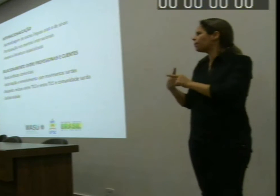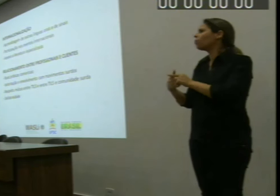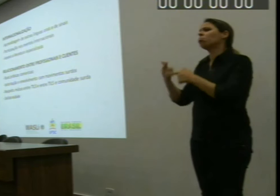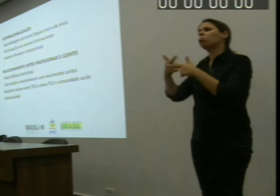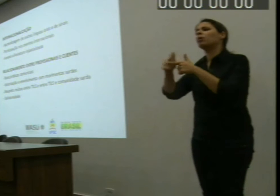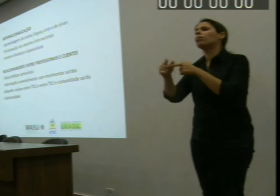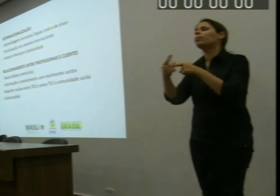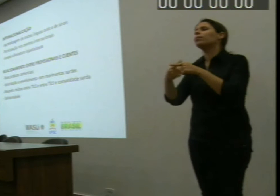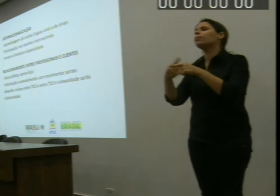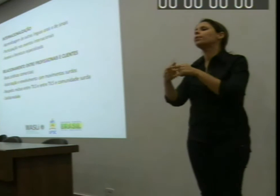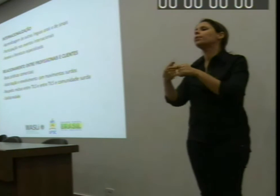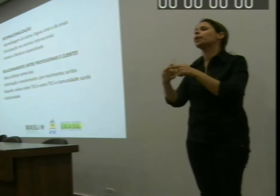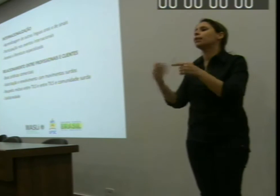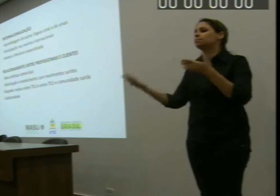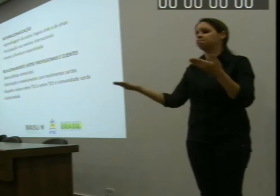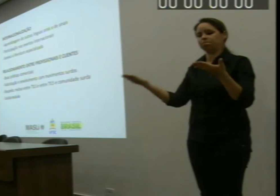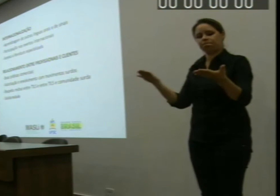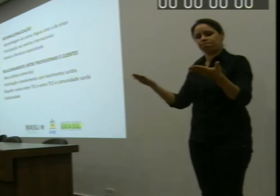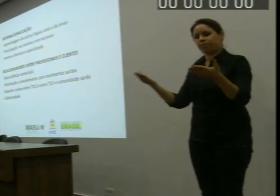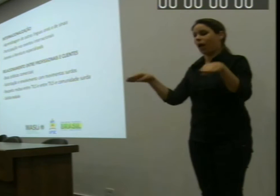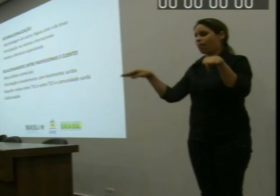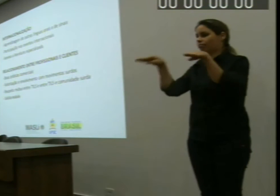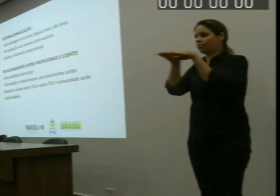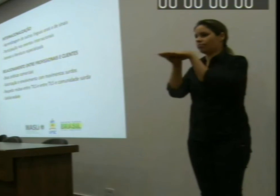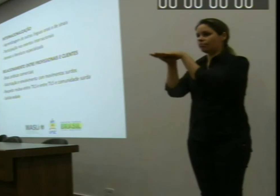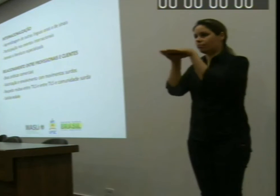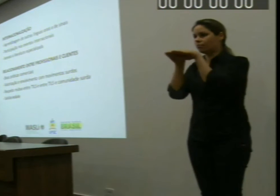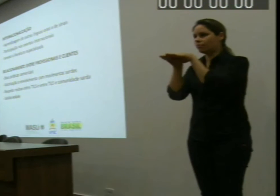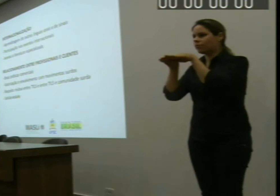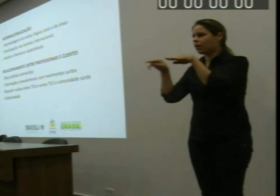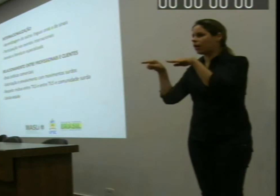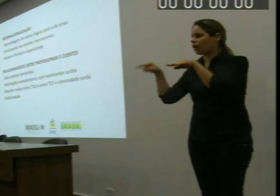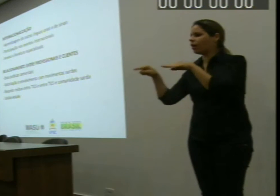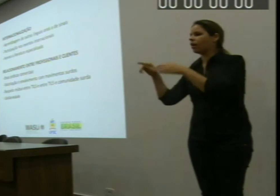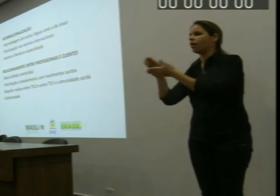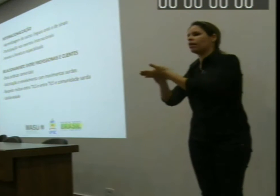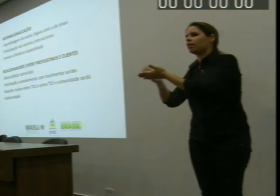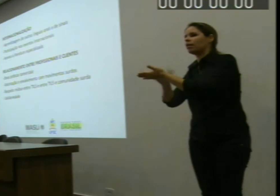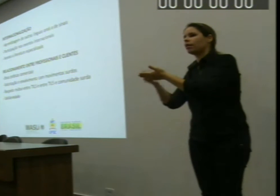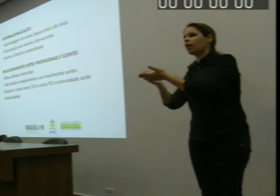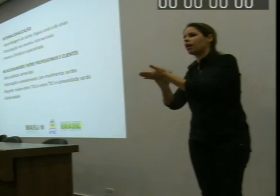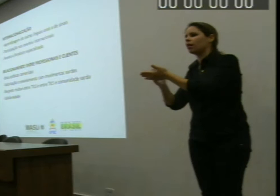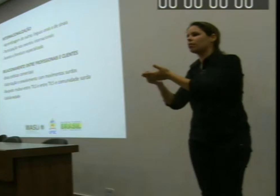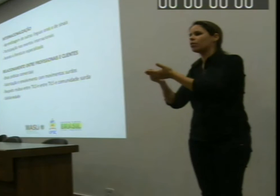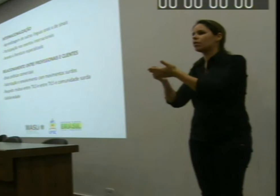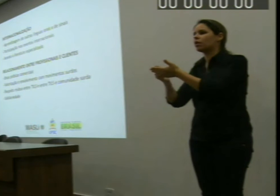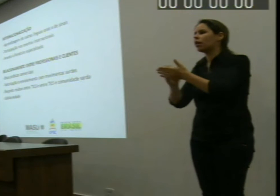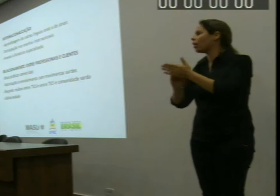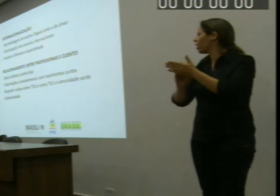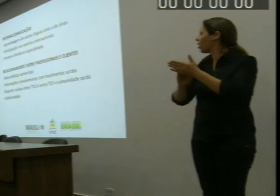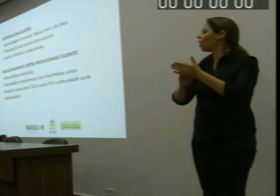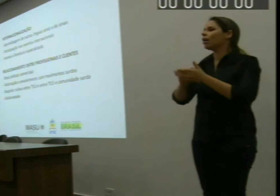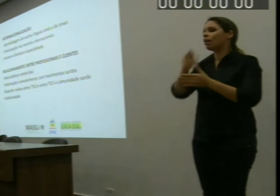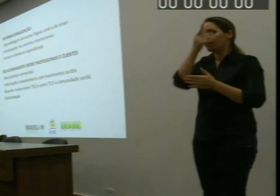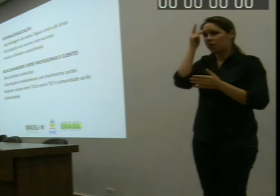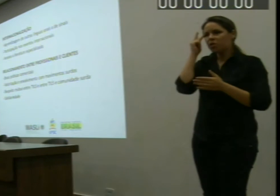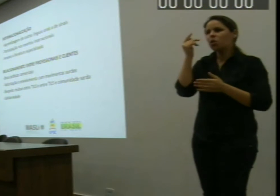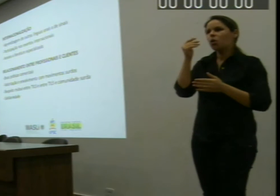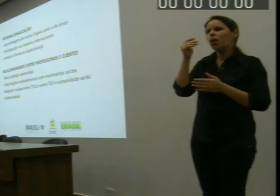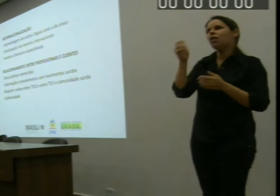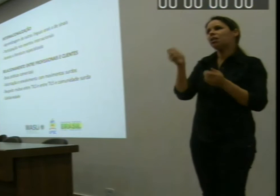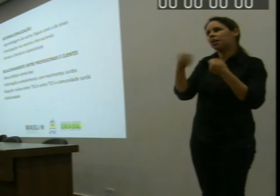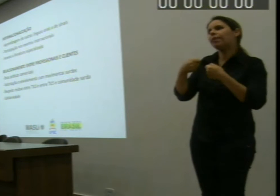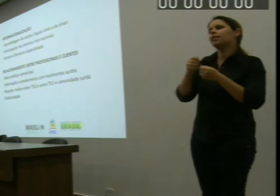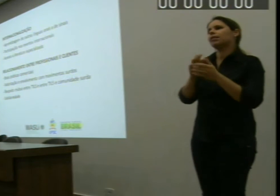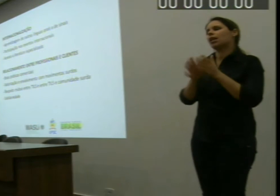coloca em par de igualdade o intérprete de língua de sinais e o funcionário capacitado em Libras então ele